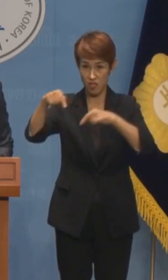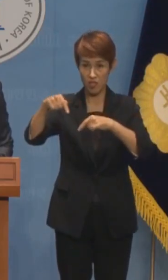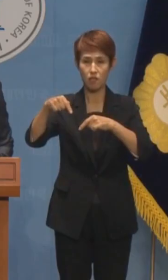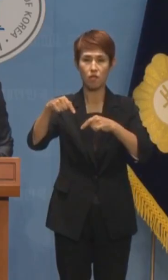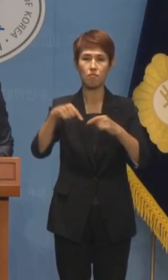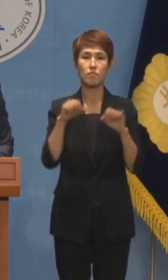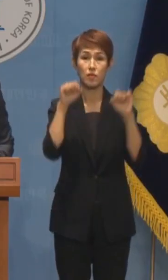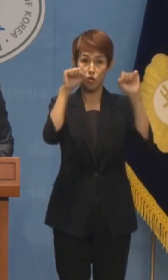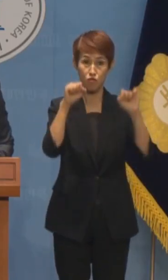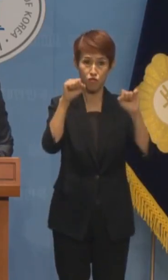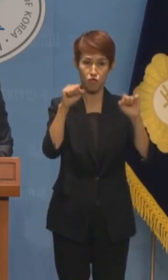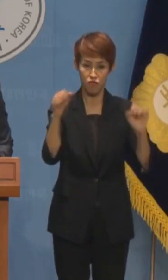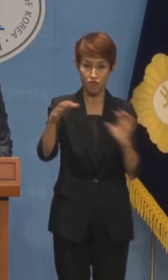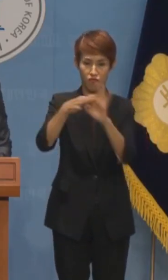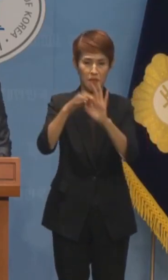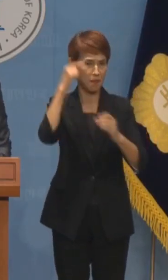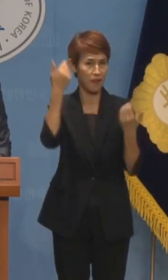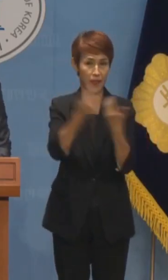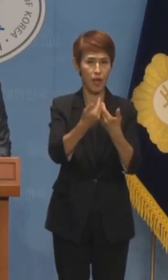계속해서 밝혀왔습니다.